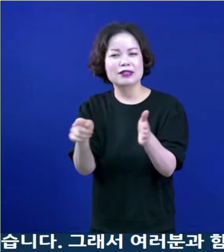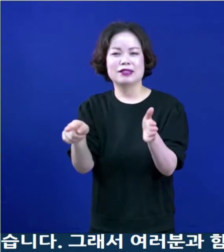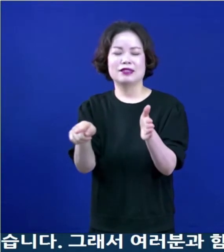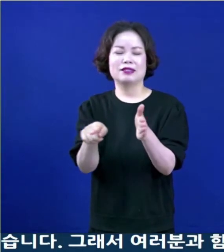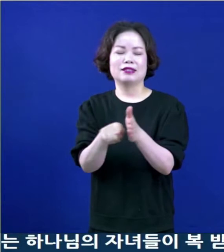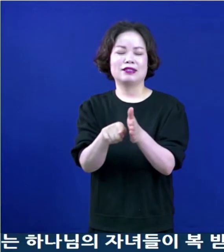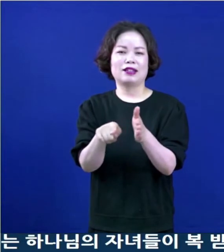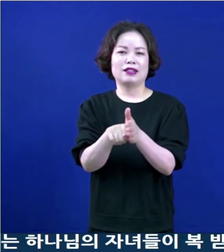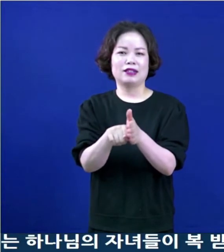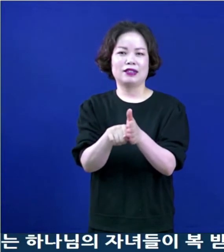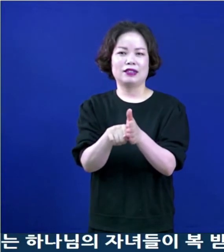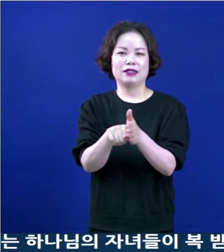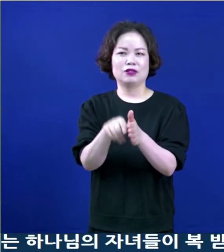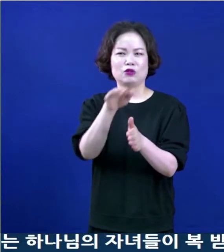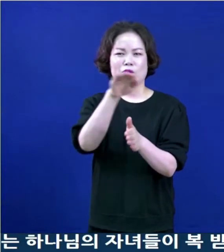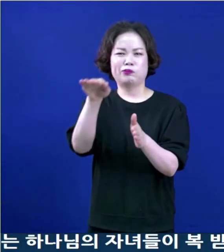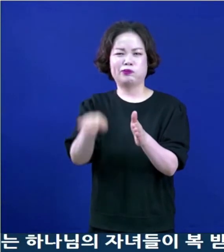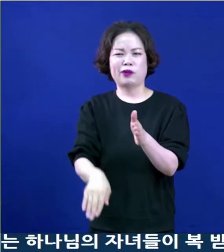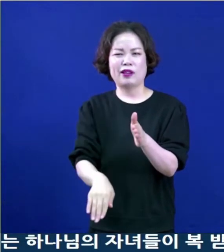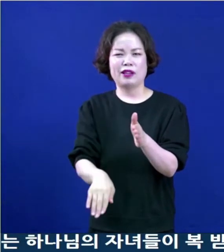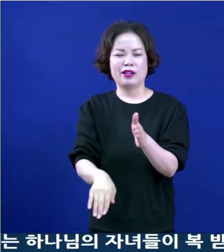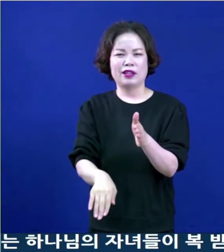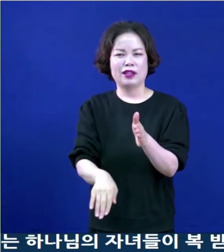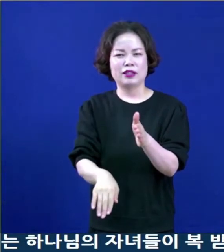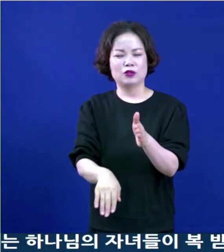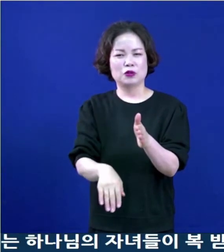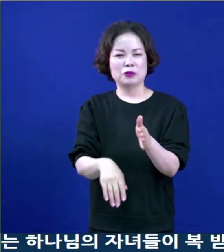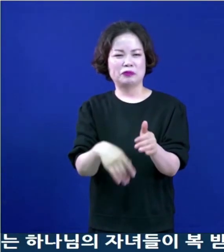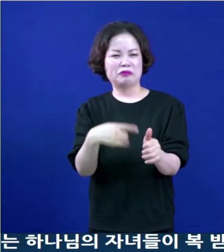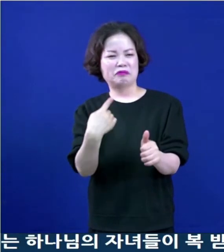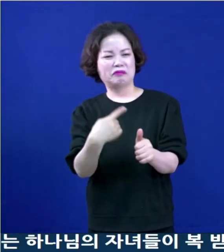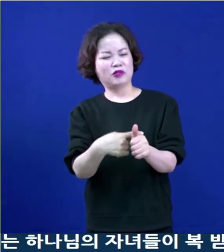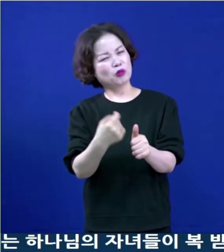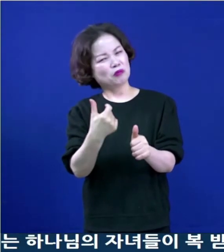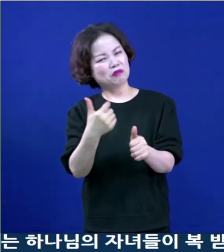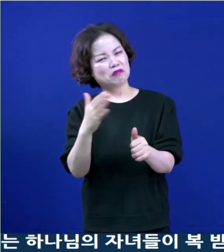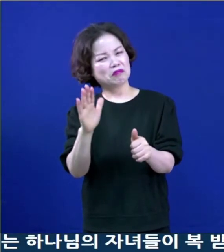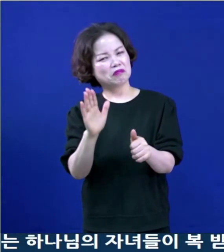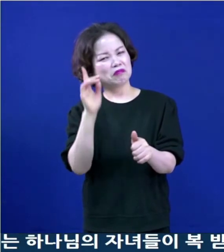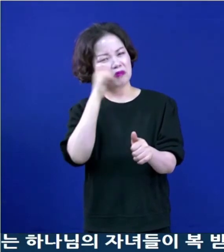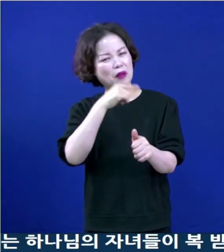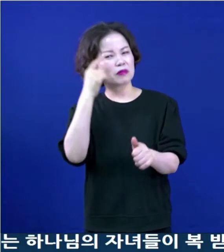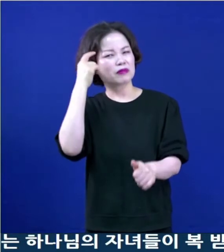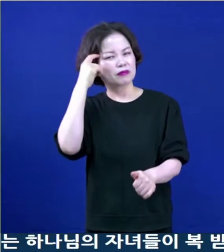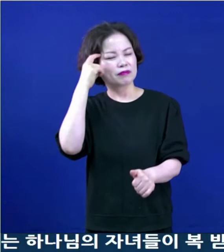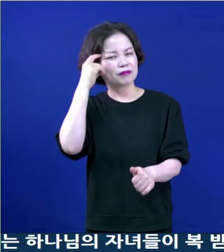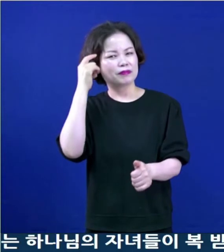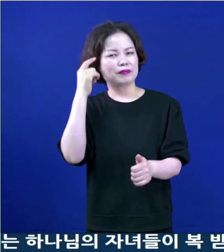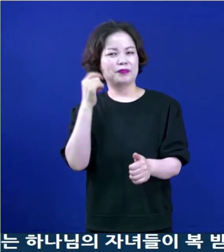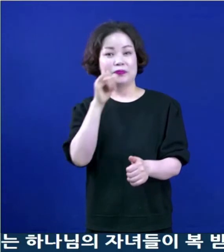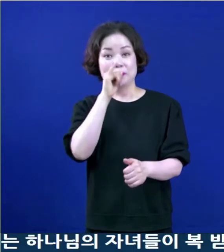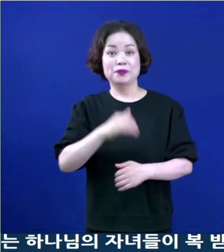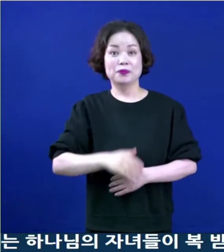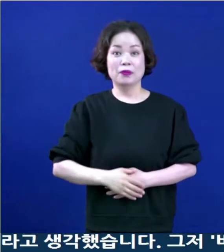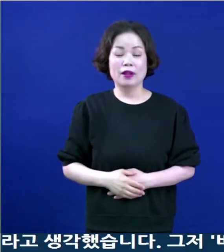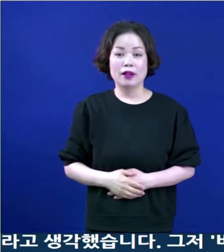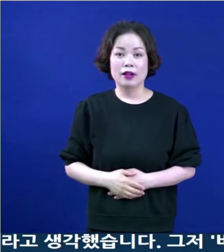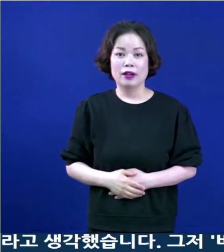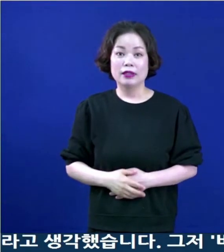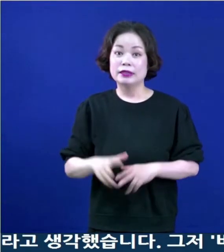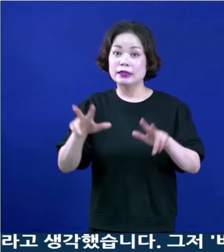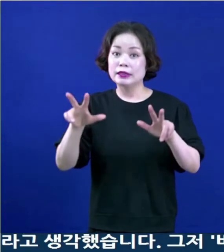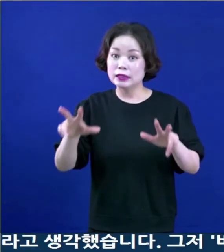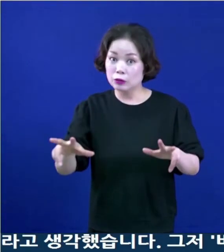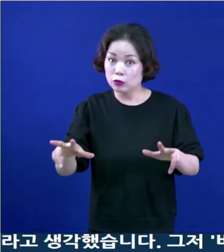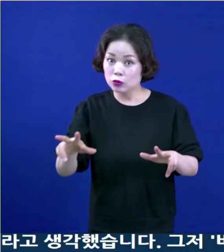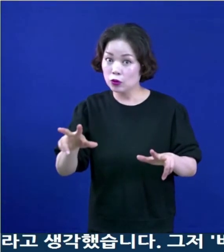신앙은 수준이 떨어지는 것이라고 비난을 혹은 비판을 한 적도 있었습니다. 그런데 지금도